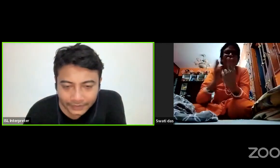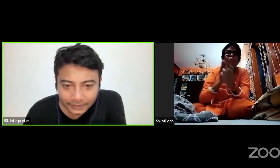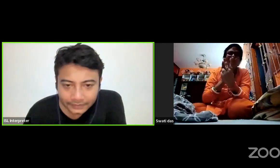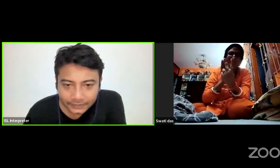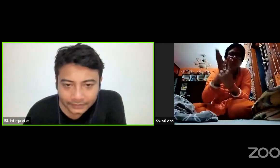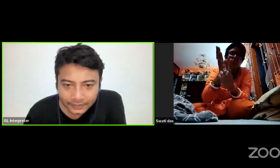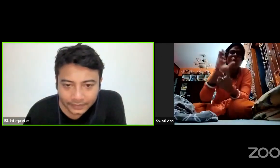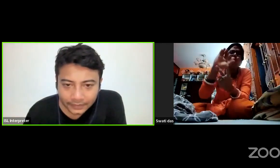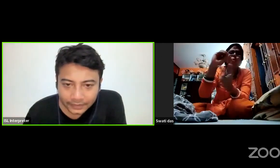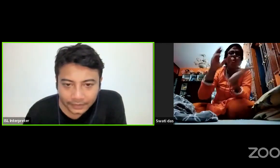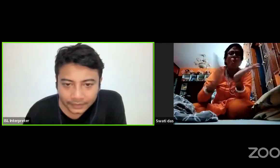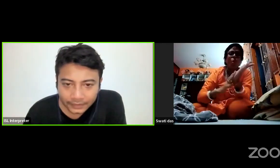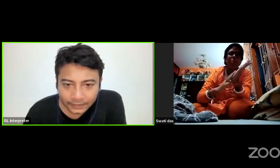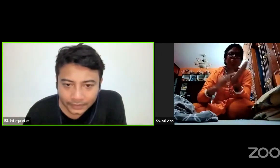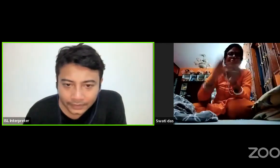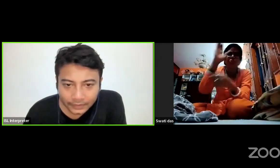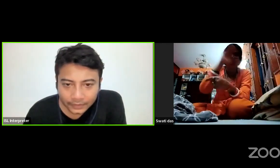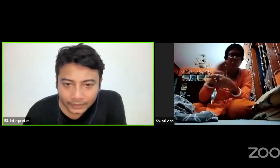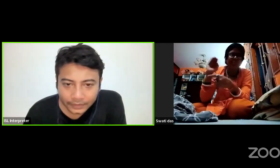हरे कृष्णा।